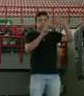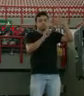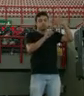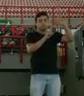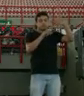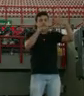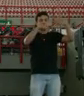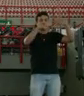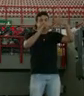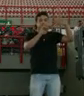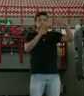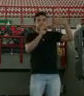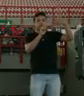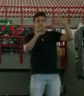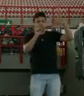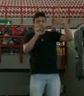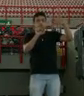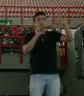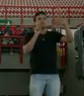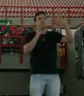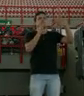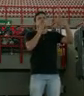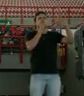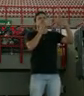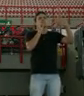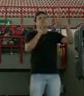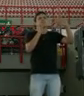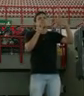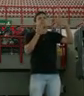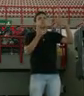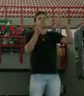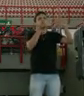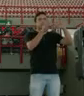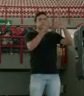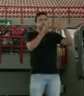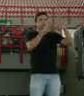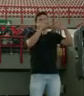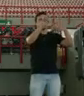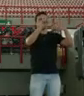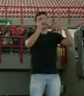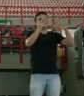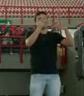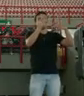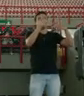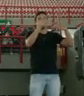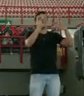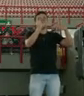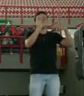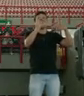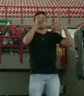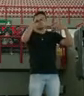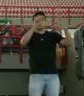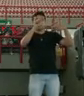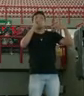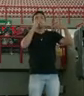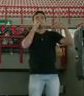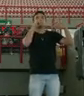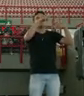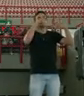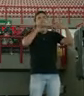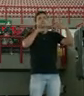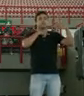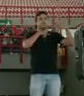quê? Mistas. Lázaro, o que é uma glândula exócrina? A exócrina é aquela que